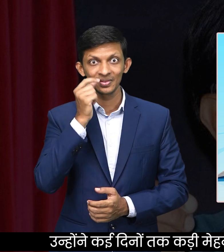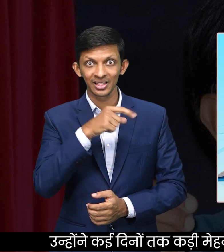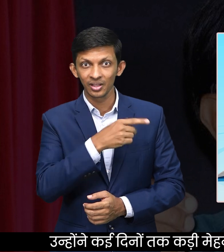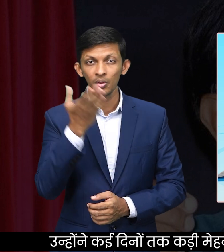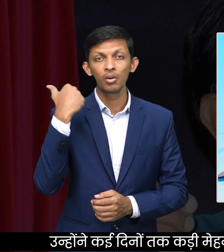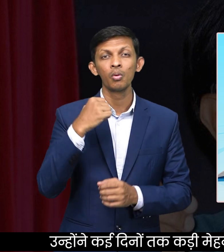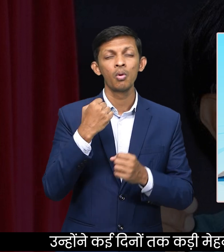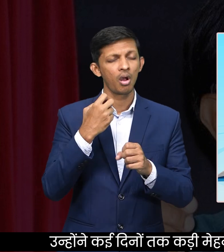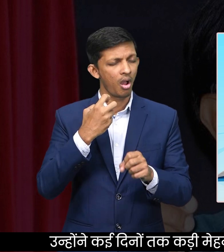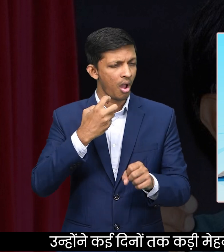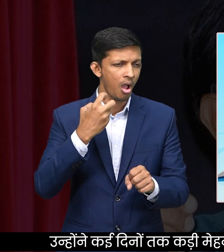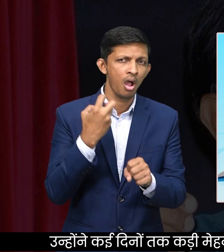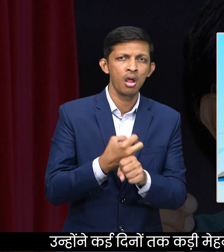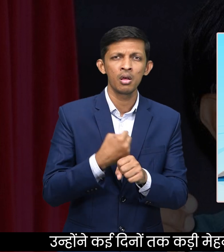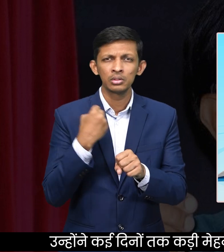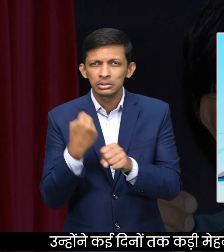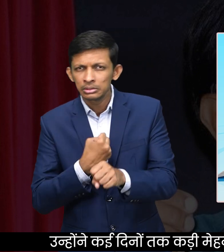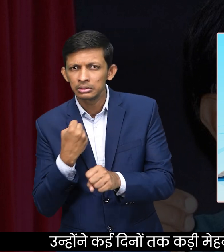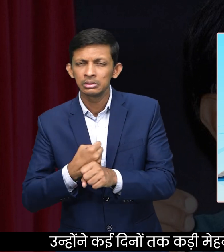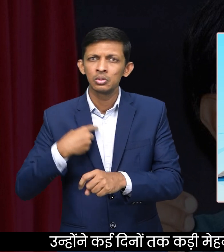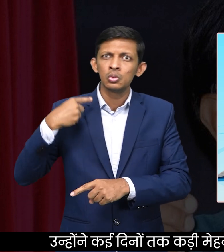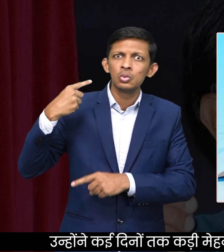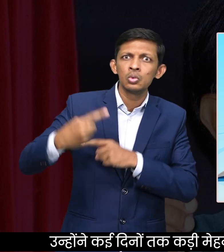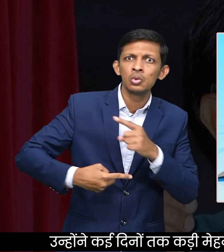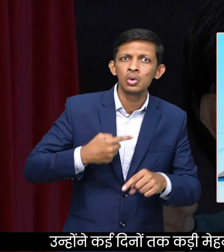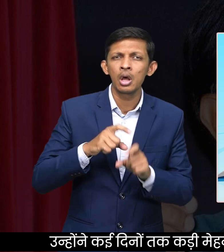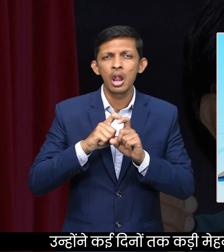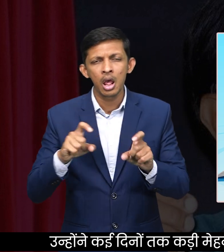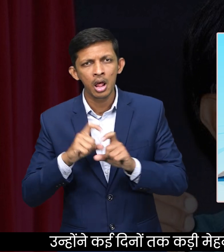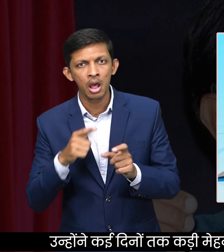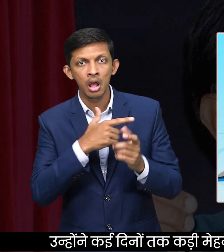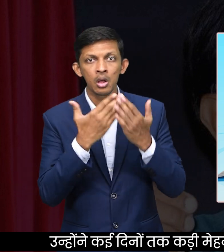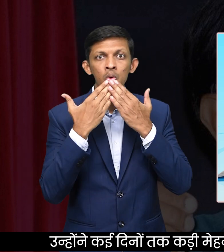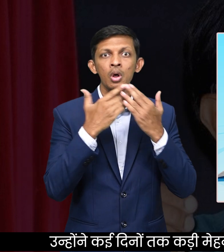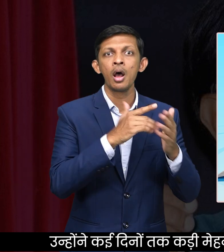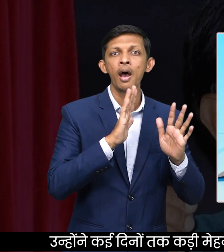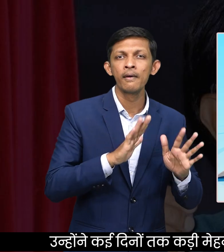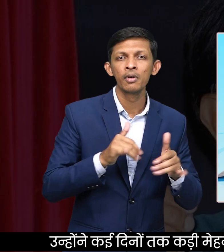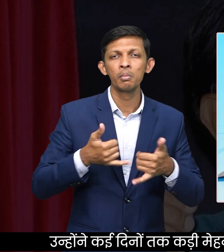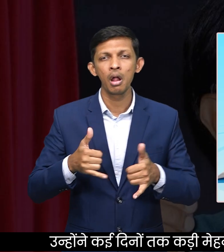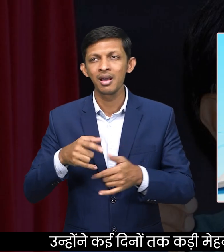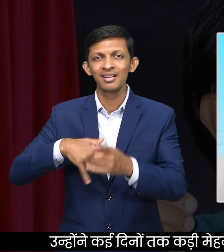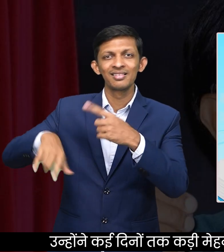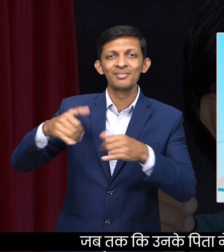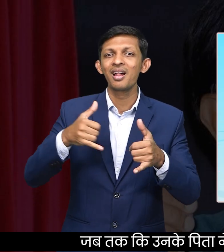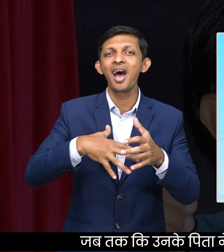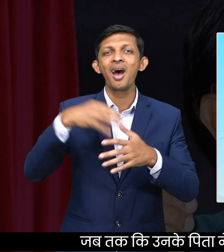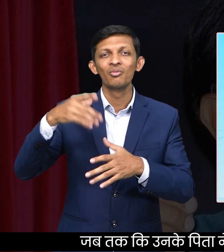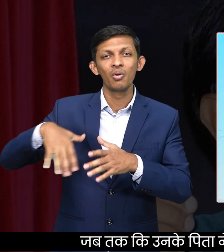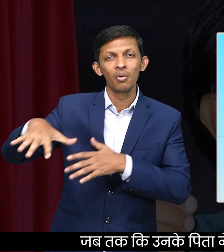उन्होंने कई दिनों तक कड़ी मेहनत की, स्कूल और खेल का मैदान की सफाई की, जब तक कि उनके